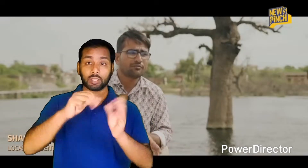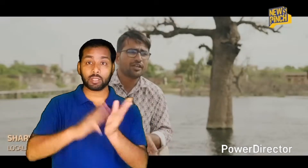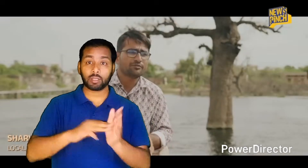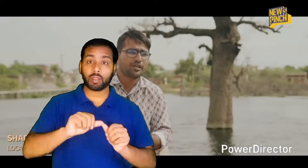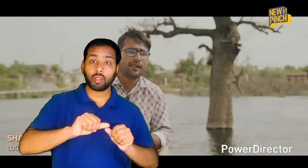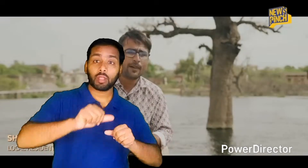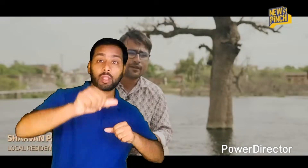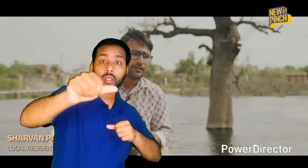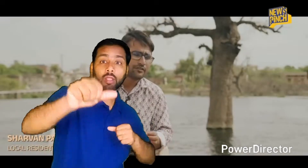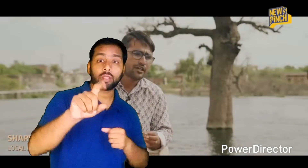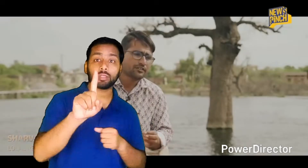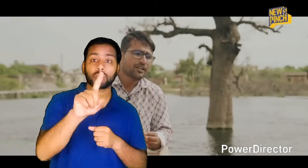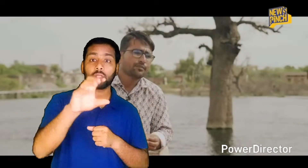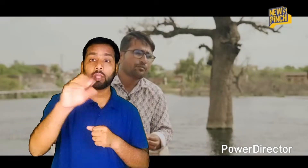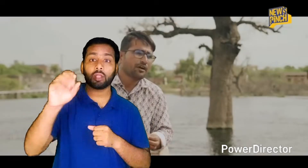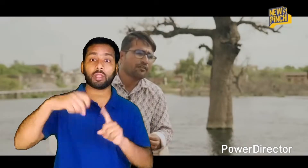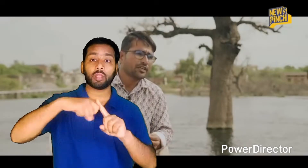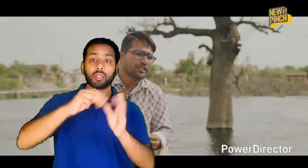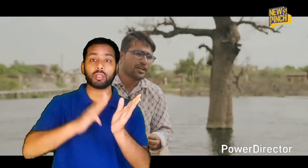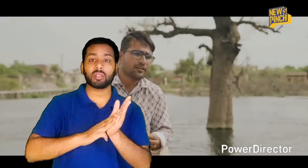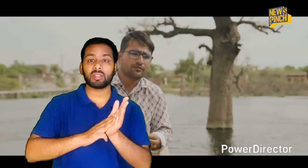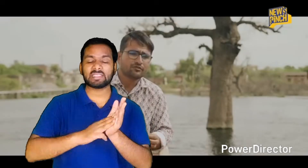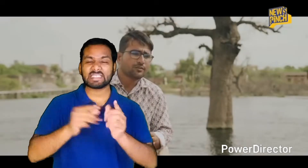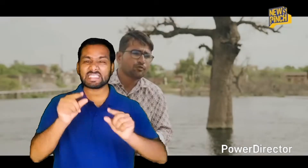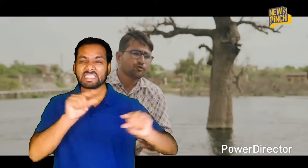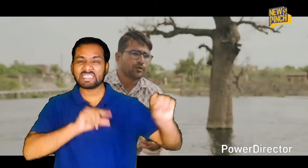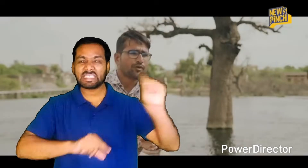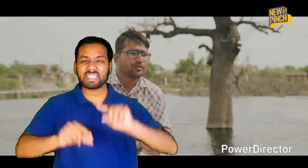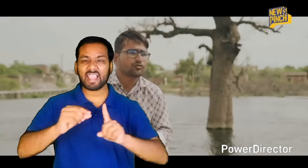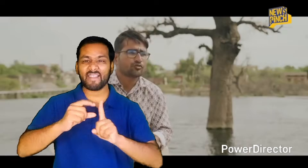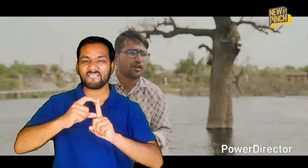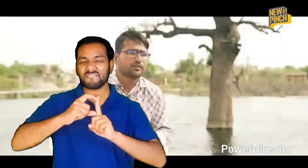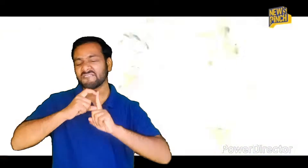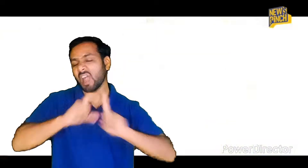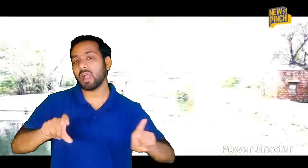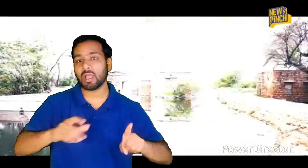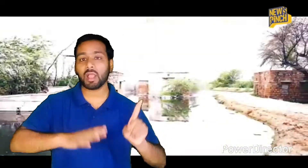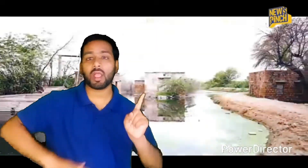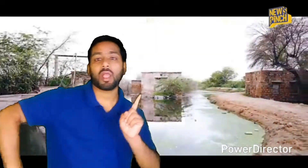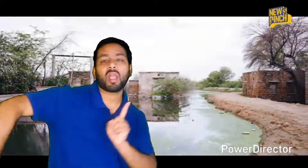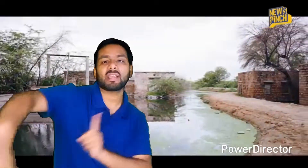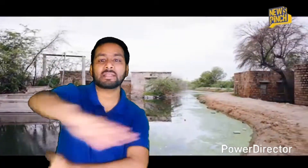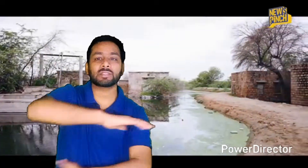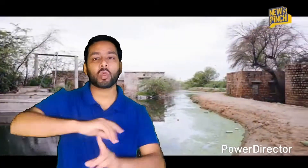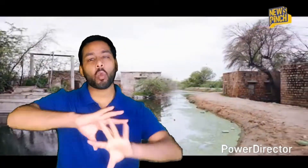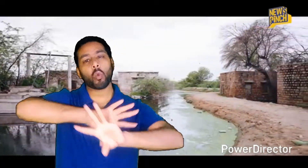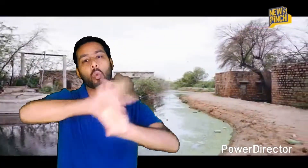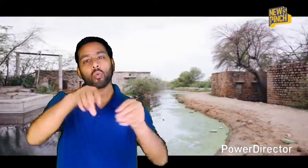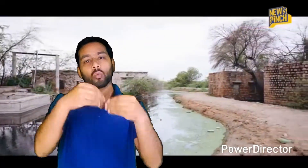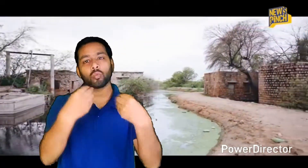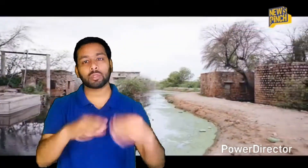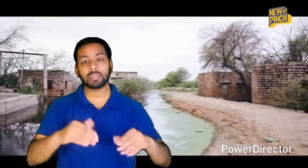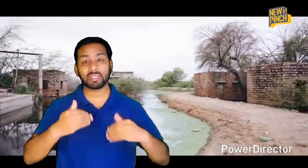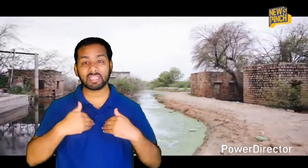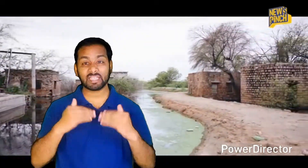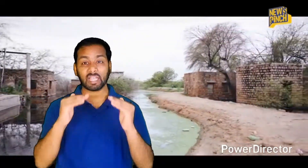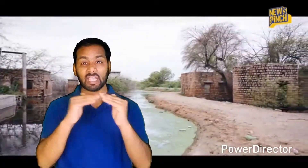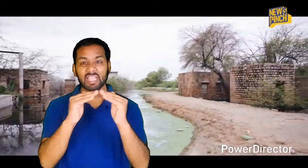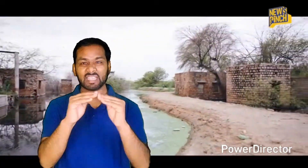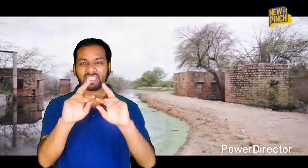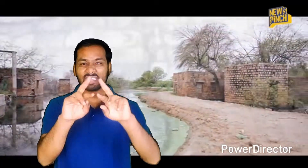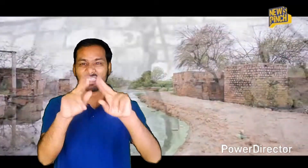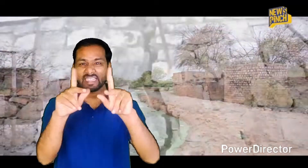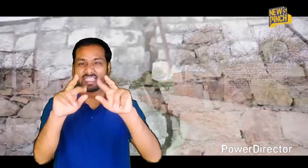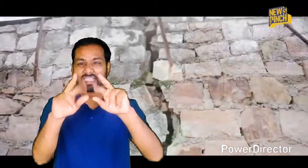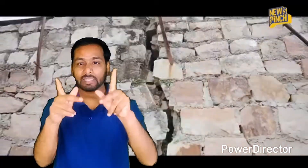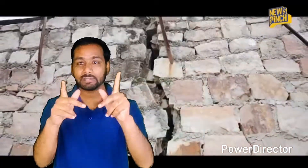किलोमीटर की लंबाई में इसका इतना प्रभाव है कि यहाँ सब कुछ बर्बाद हो चुका है। हमारे यहाँ घर जो है वो आधा फुट बैठ गए हैं, कई